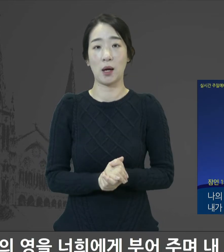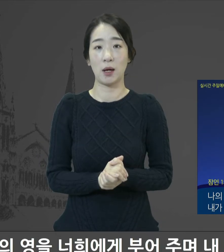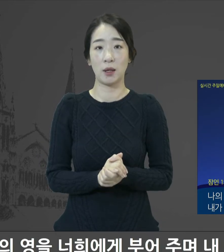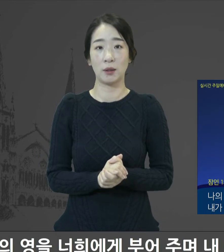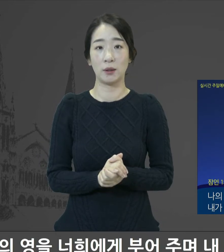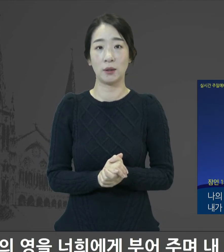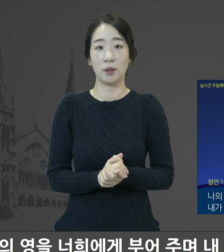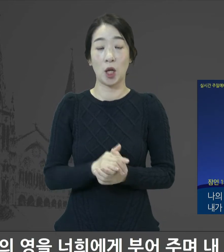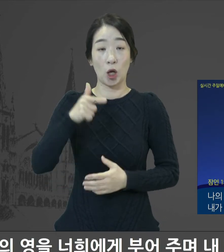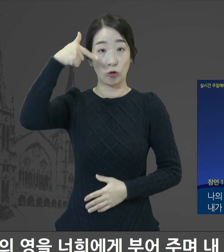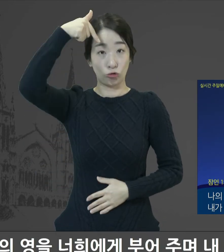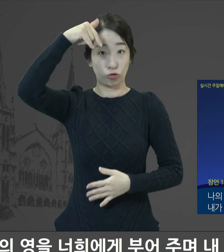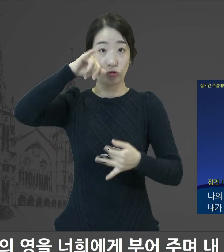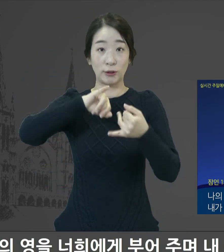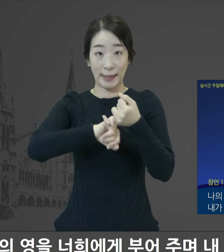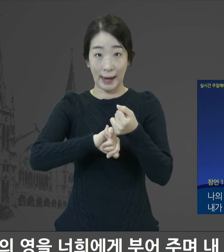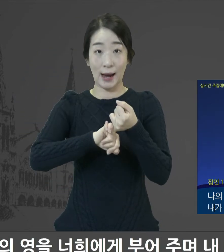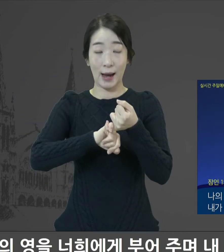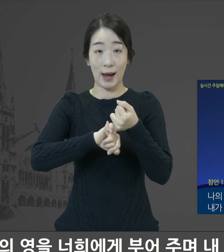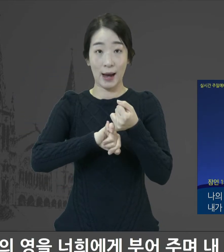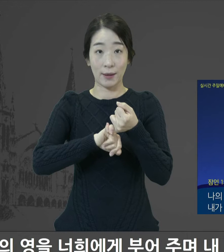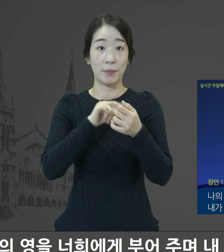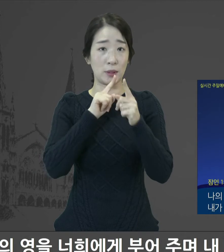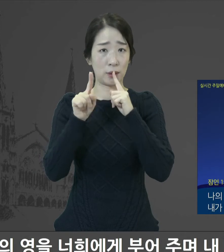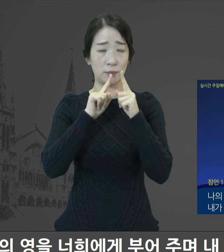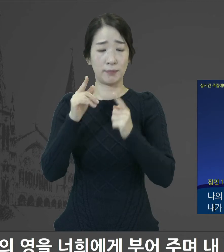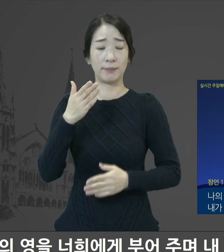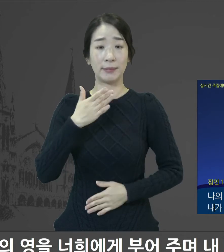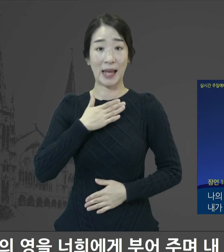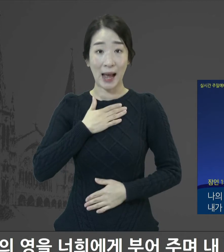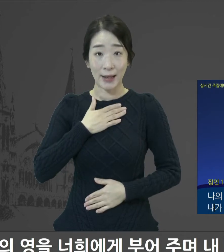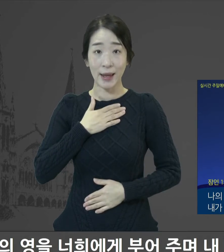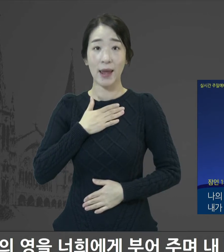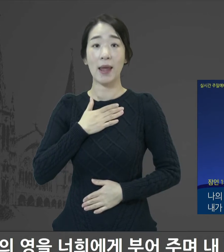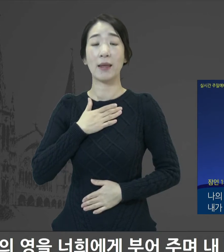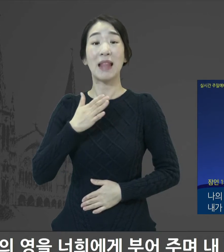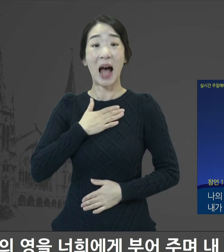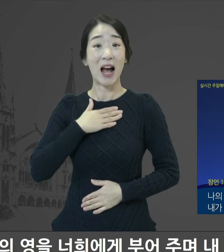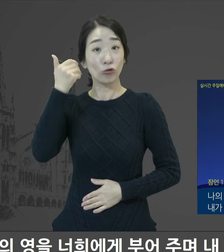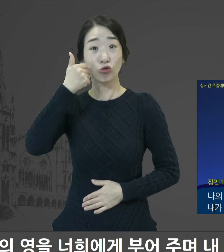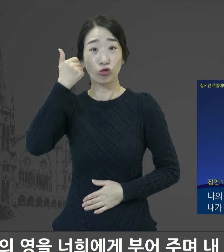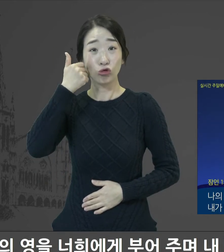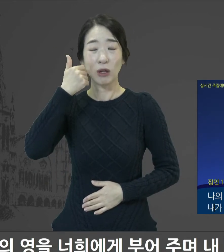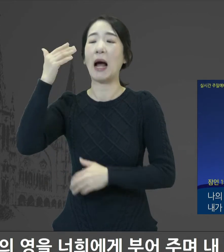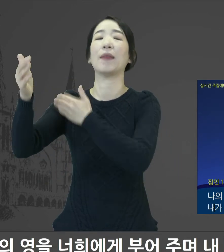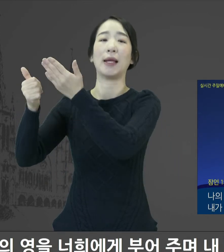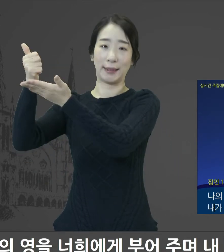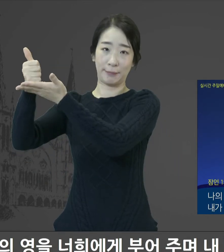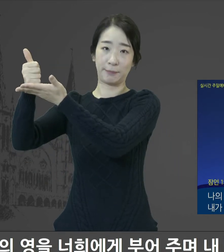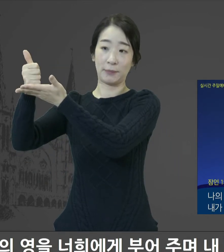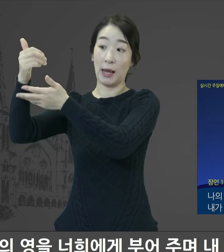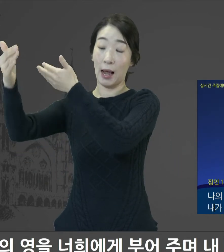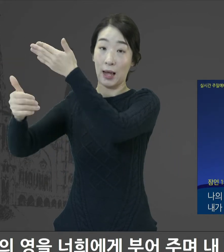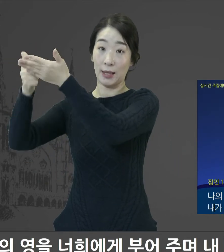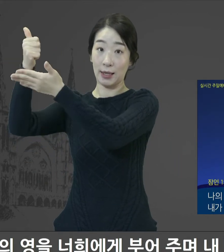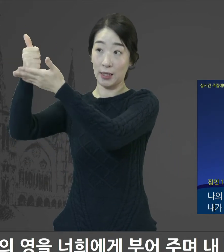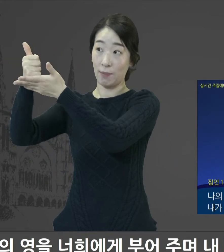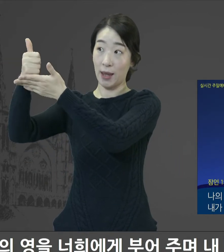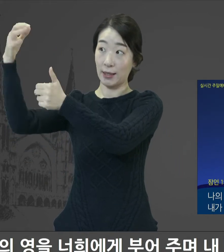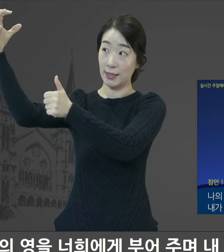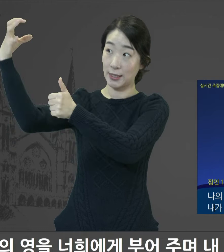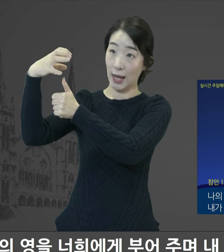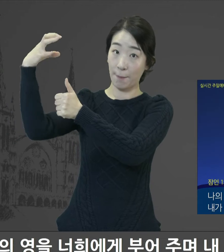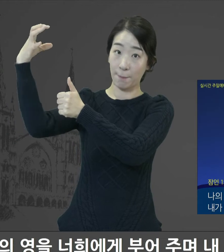이거 구약 잠언입니다. 나의 책망, 여기 내가 누구죠? 하나님이에요. 하나님, 여호와 하나님, 하나님